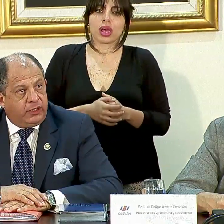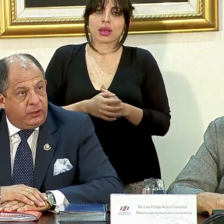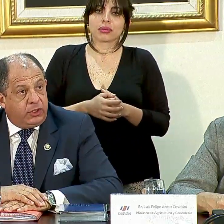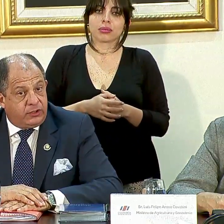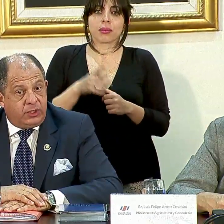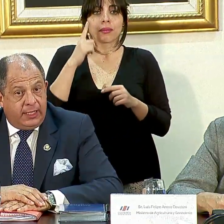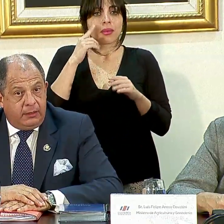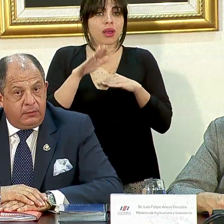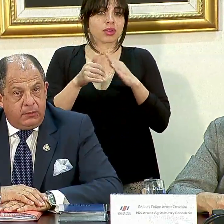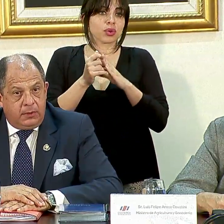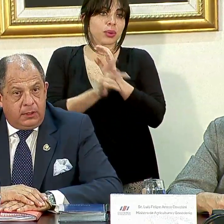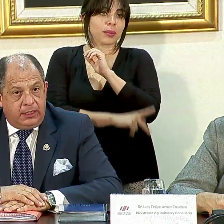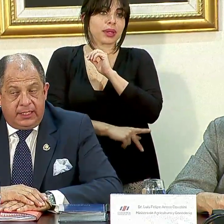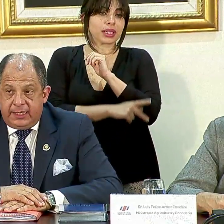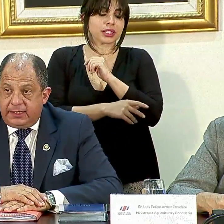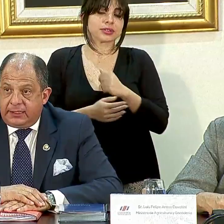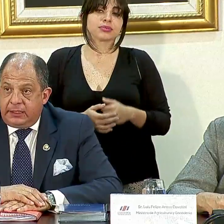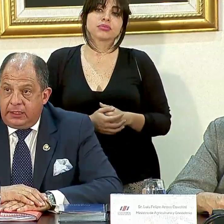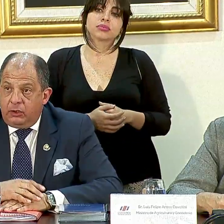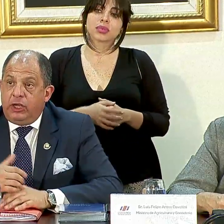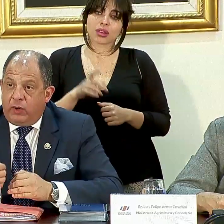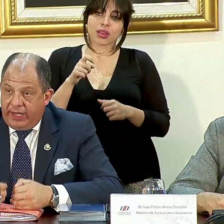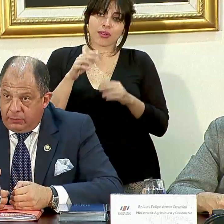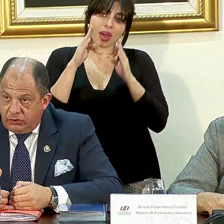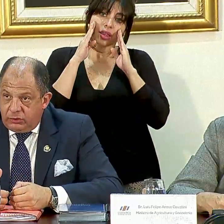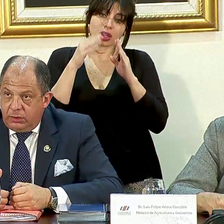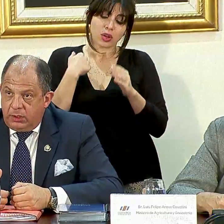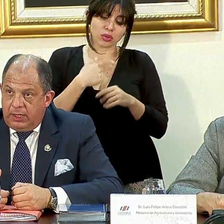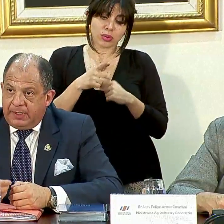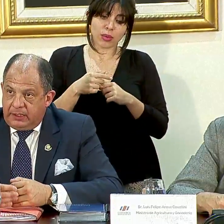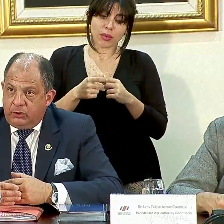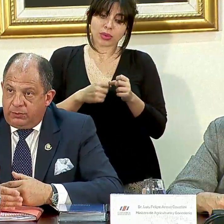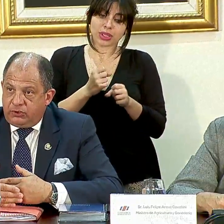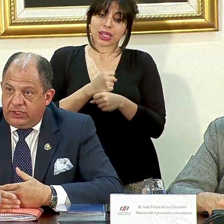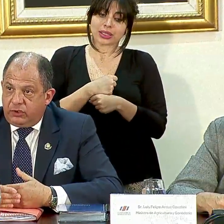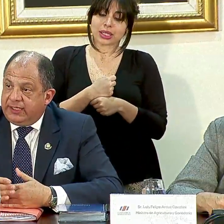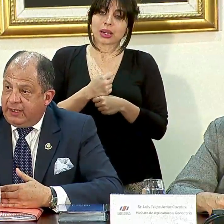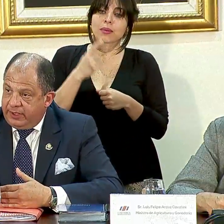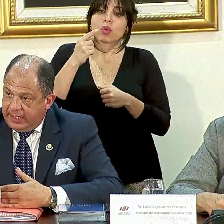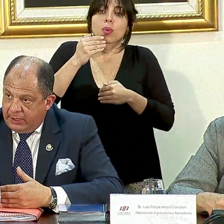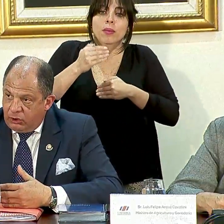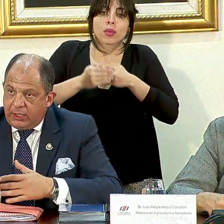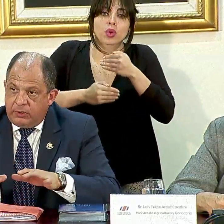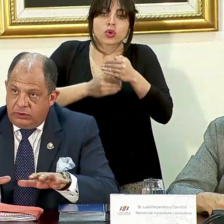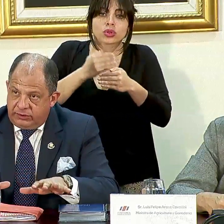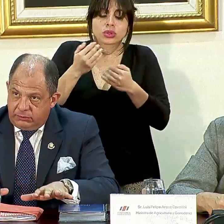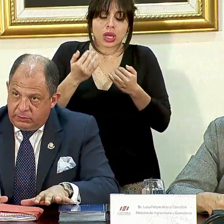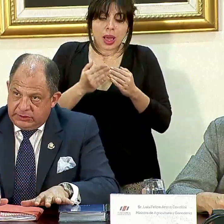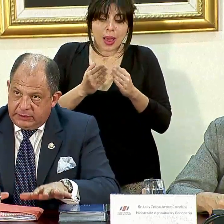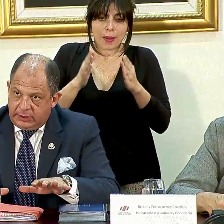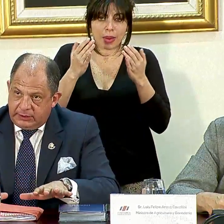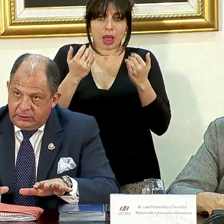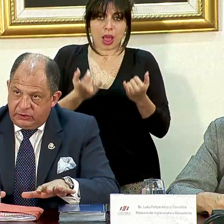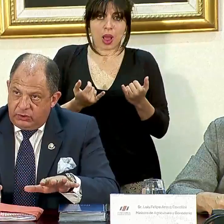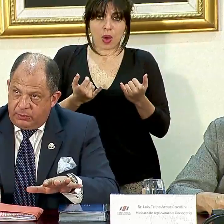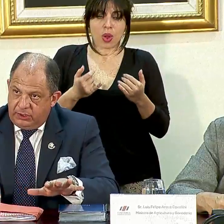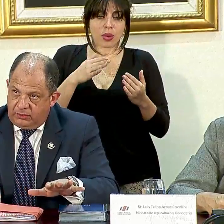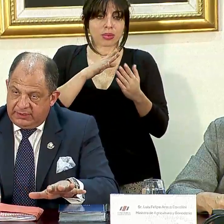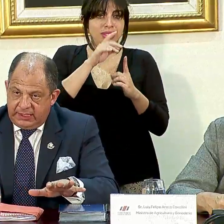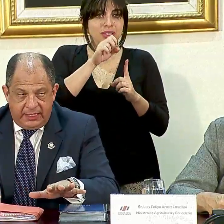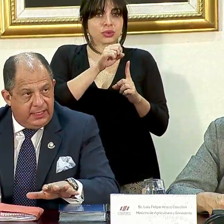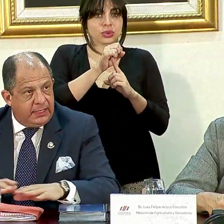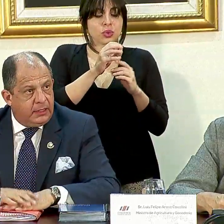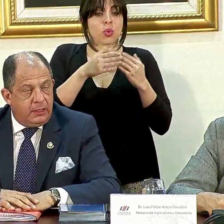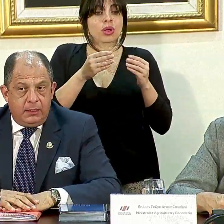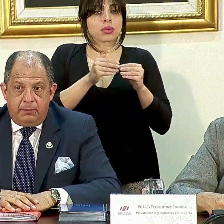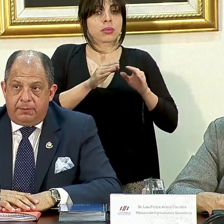para el colectivo nacional. Y tiene que ser atendido, y lo haremos, a partir de un proceso que se abrirá ahora, cuando esté esta situación un poquito